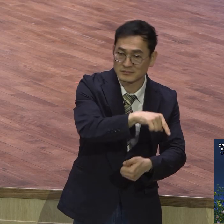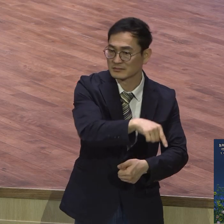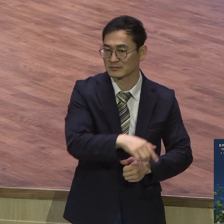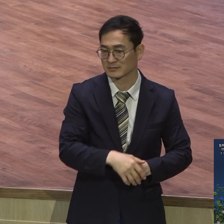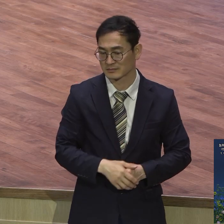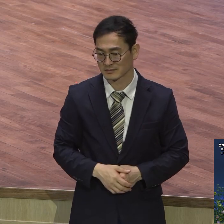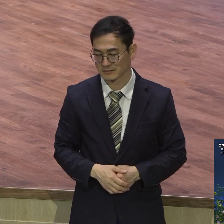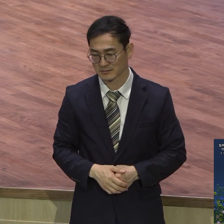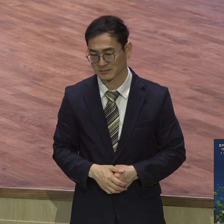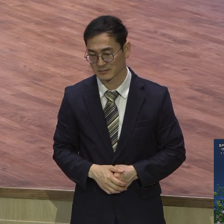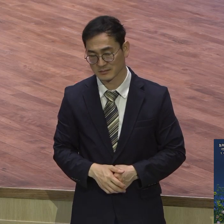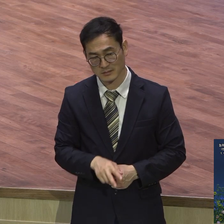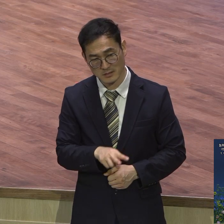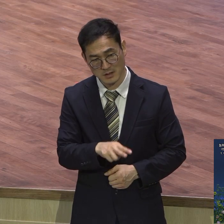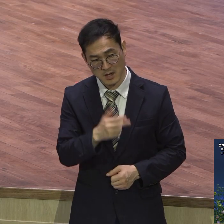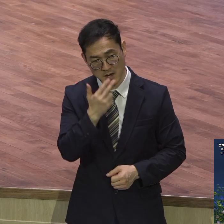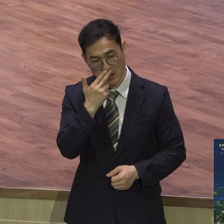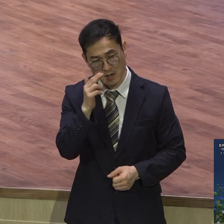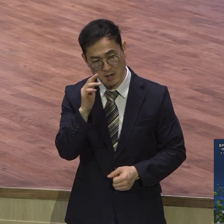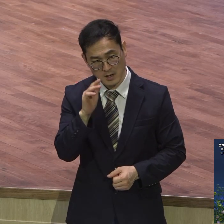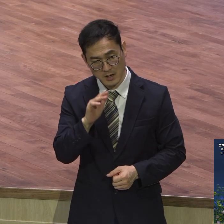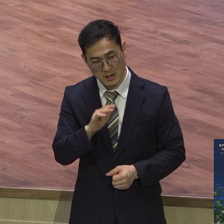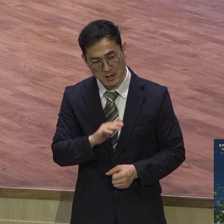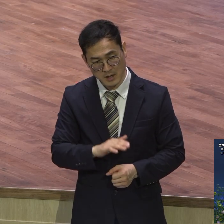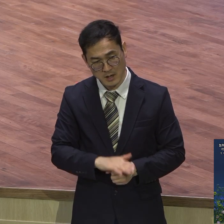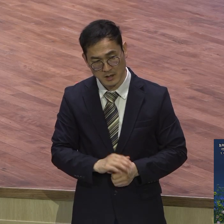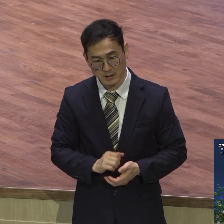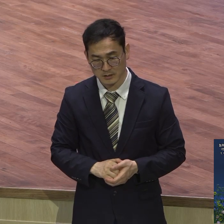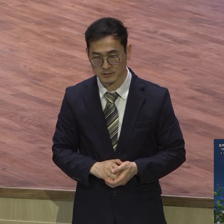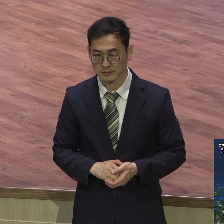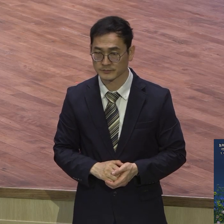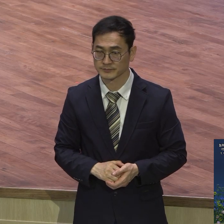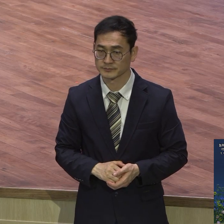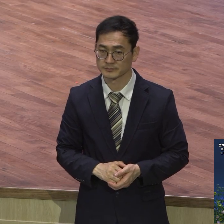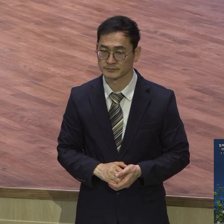저럴 수가 있나 저럴 수가 있나 세상에 보태신앙인데